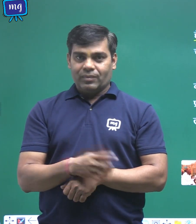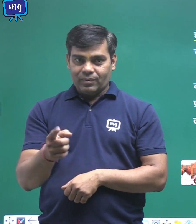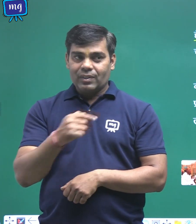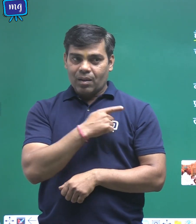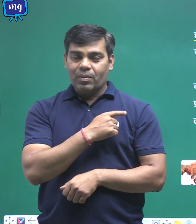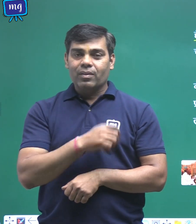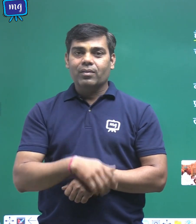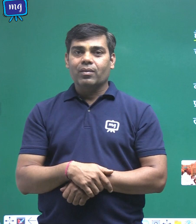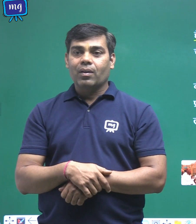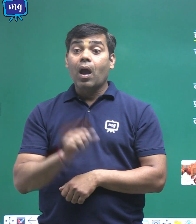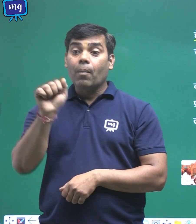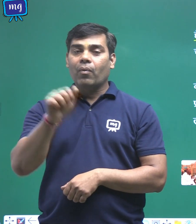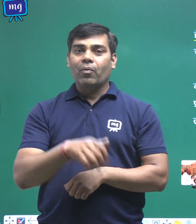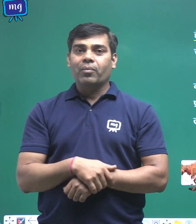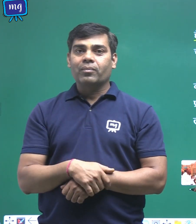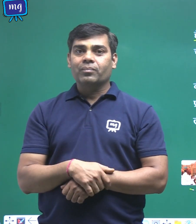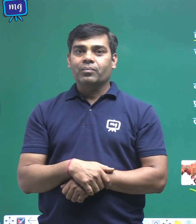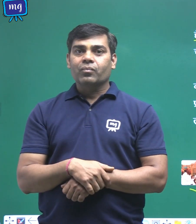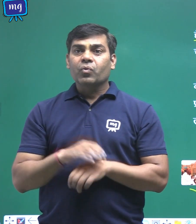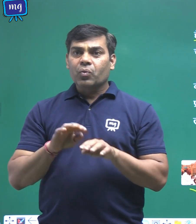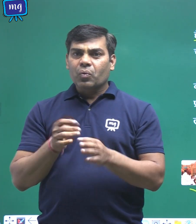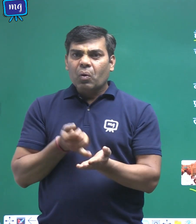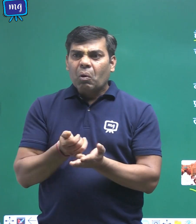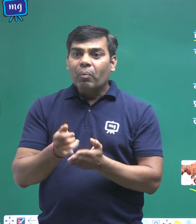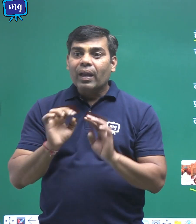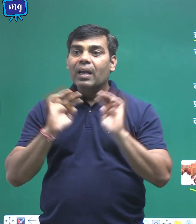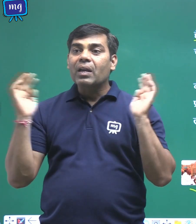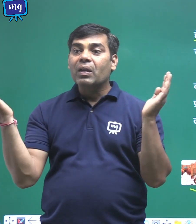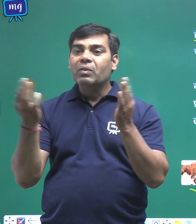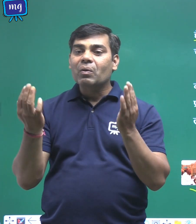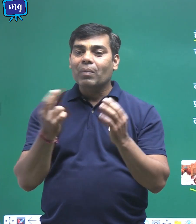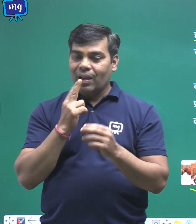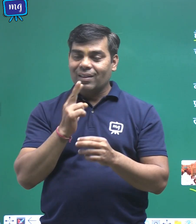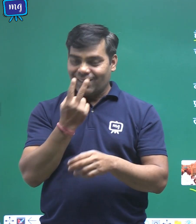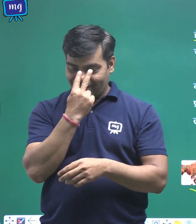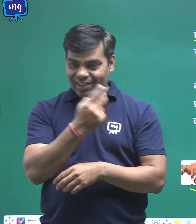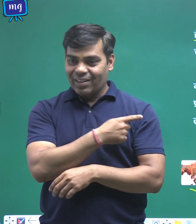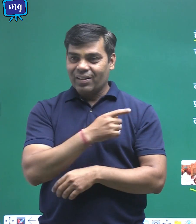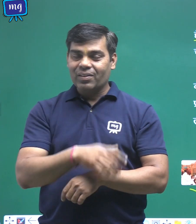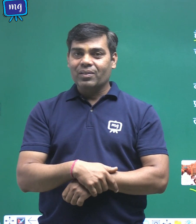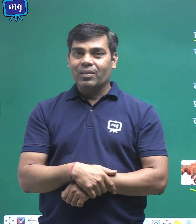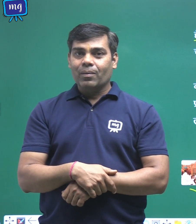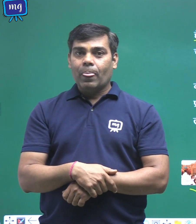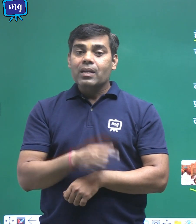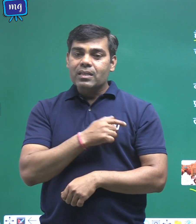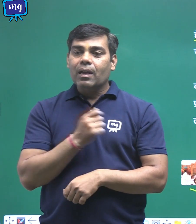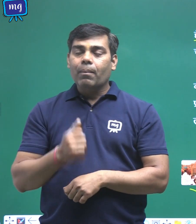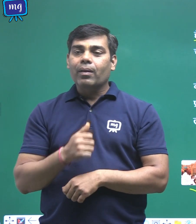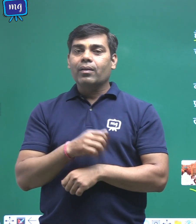पर आपको चौपाल दिखाई दे रही है, जहाँ